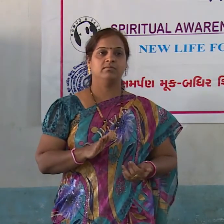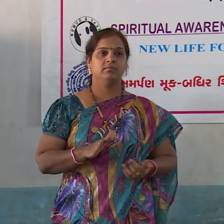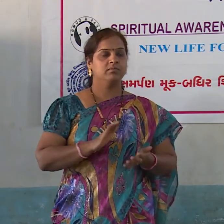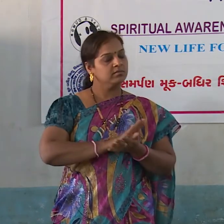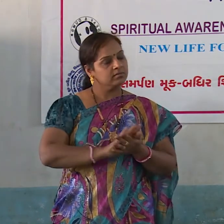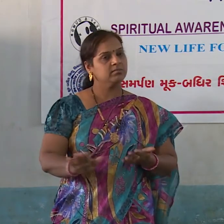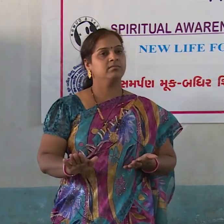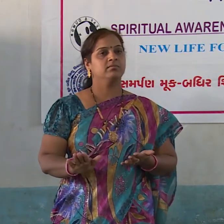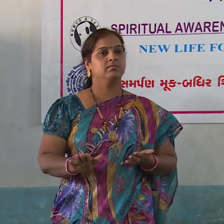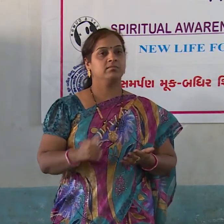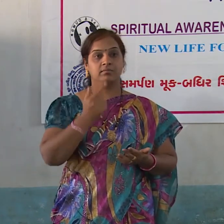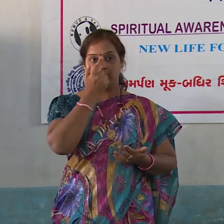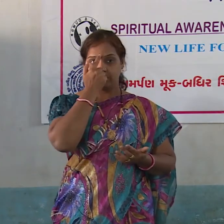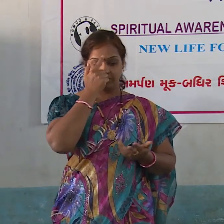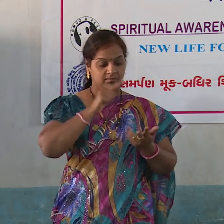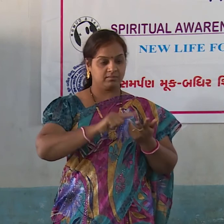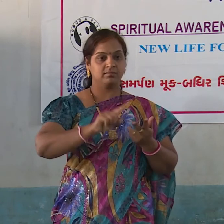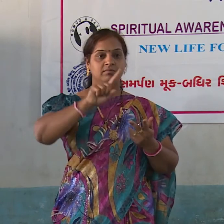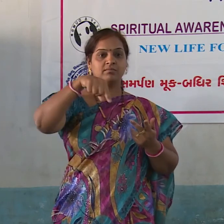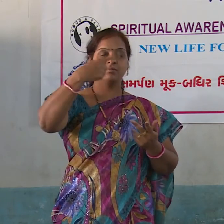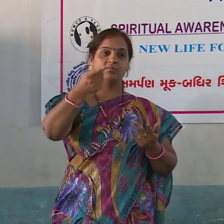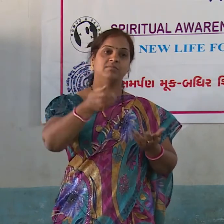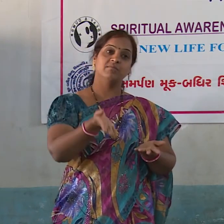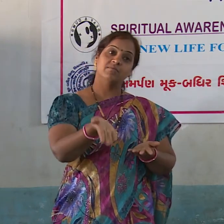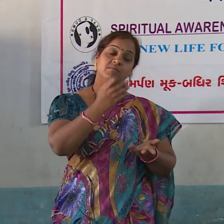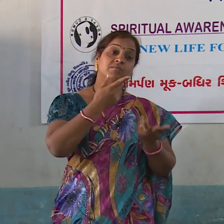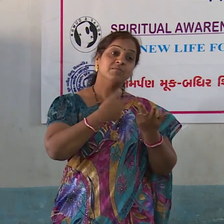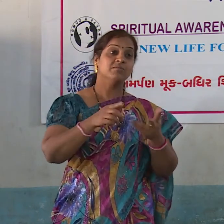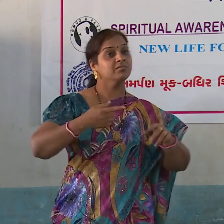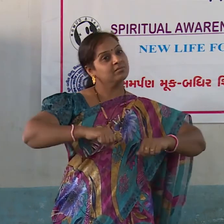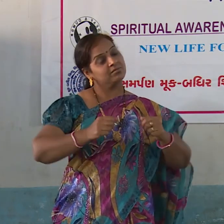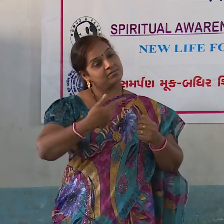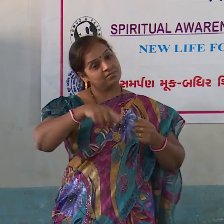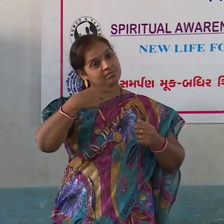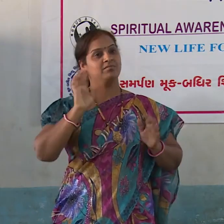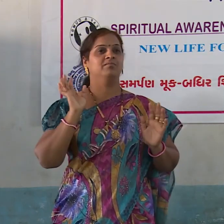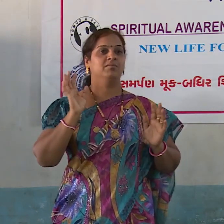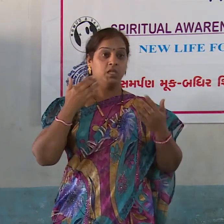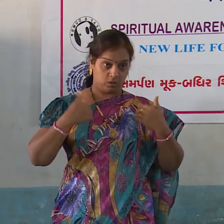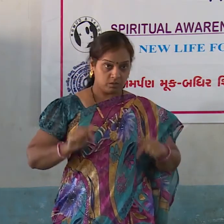आत्मा दूसरे शरीर में प्रवेश कर दूसरा पाठ बजाती है।